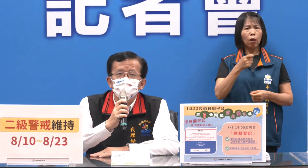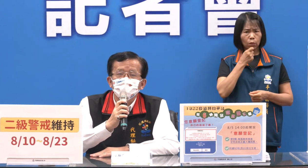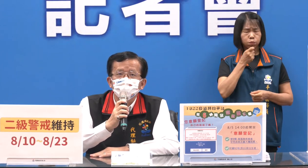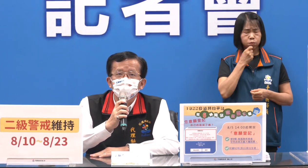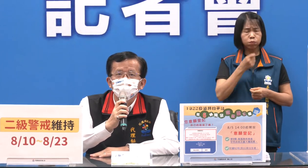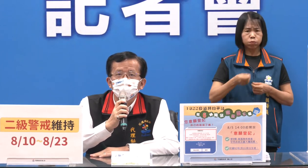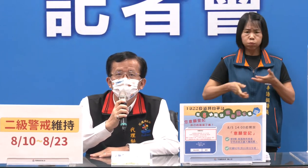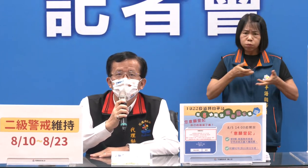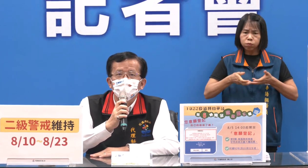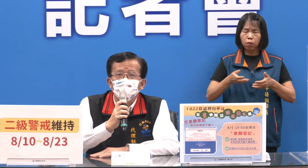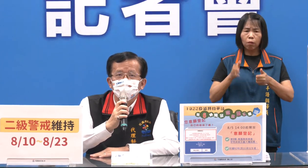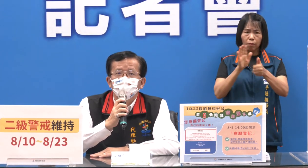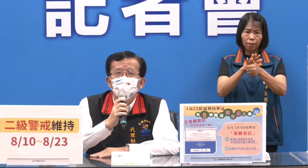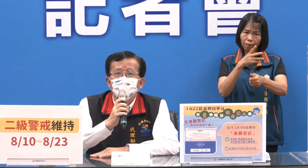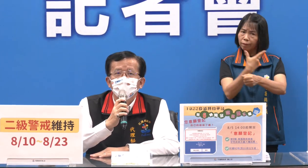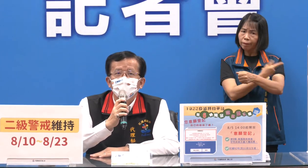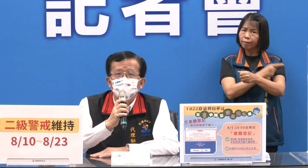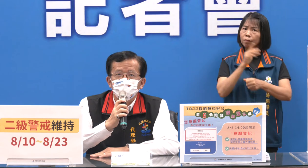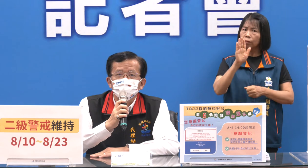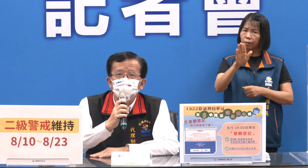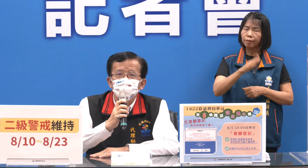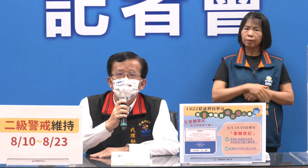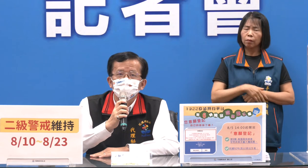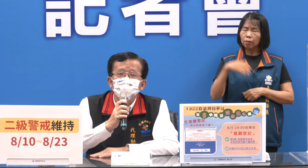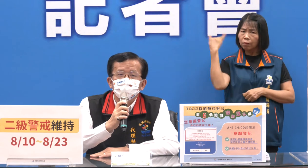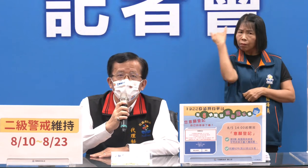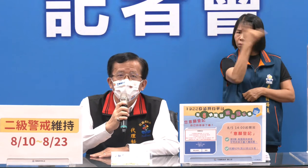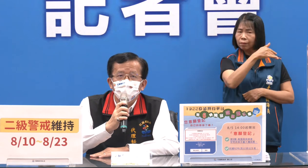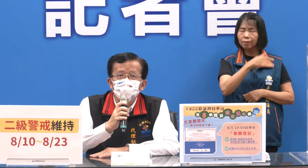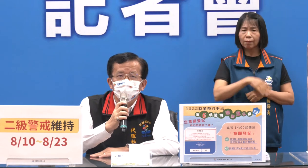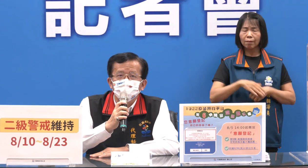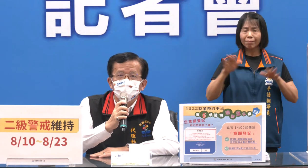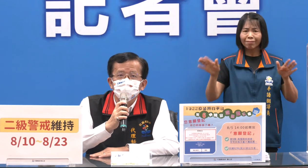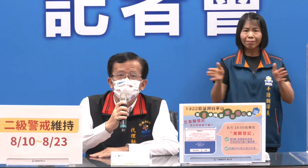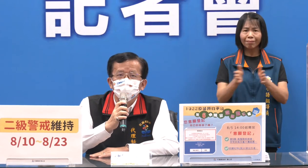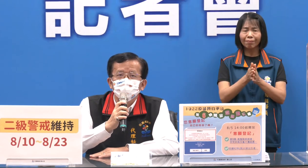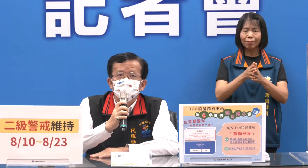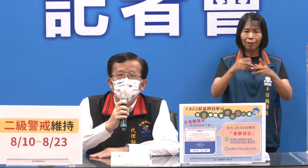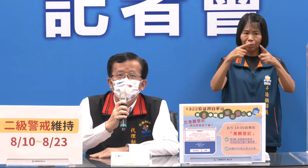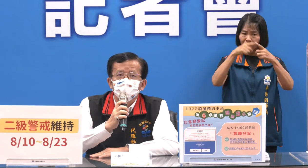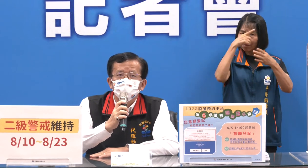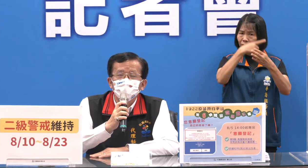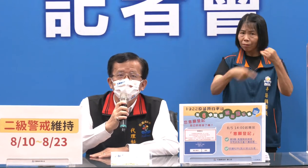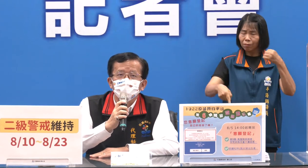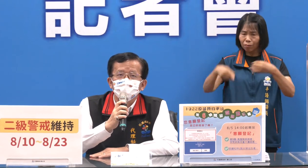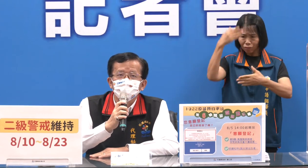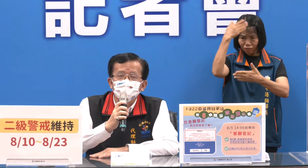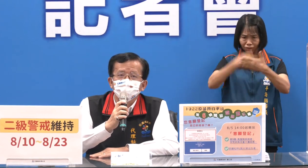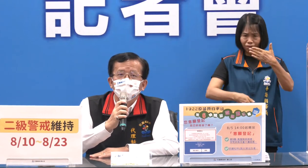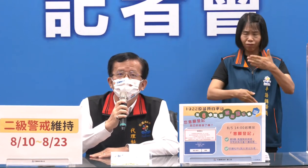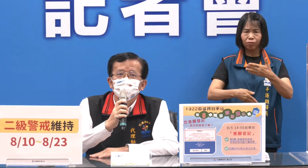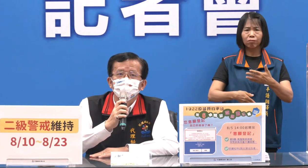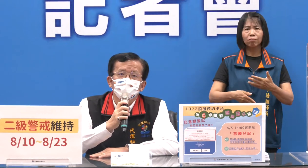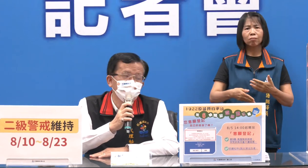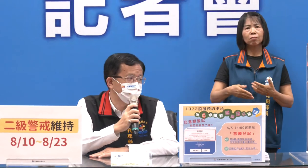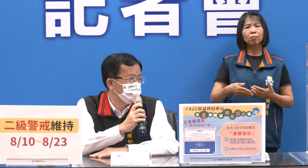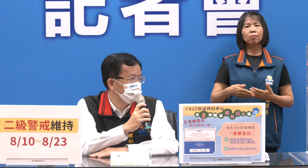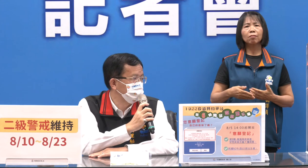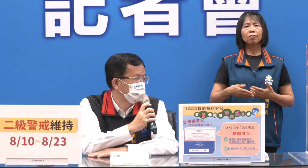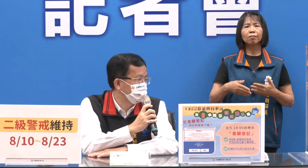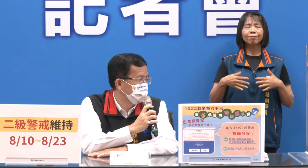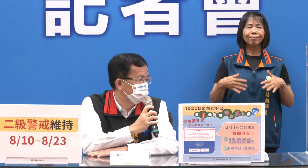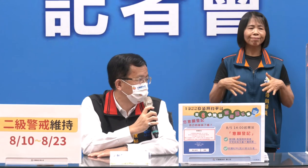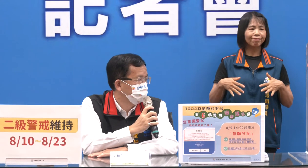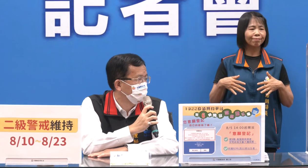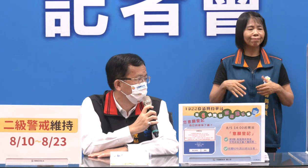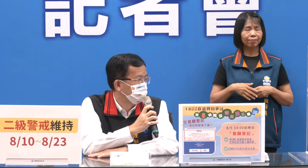忱要为乡亲服务，怎么搞的一夜之间是谁把我的人数锐减降载？那我想请朱